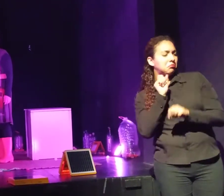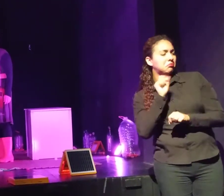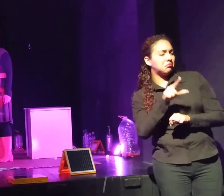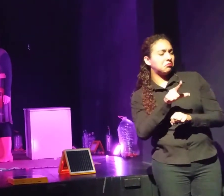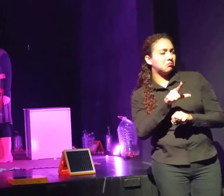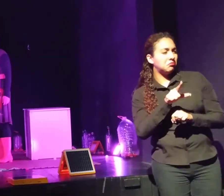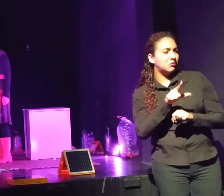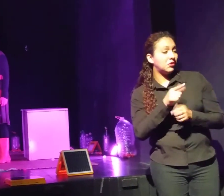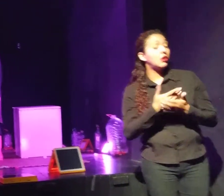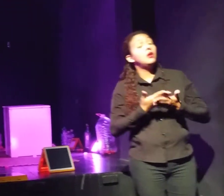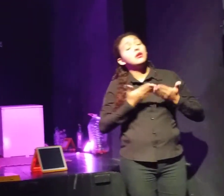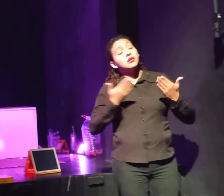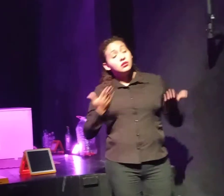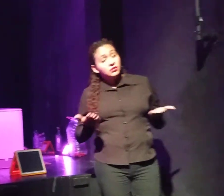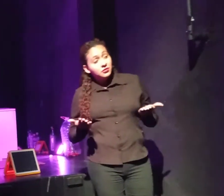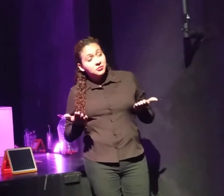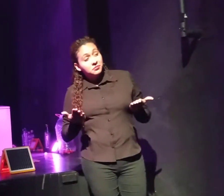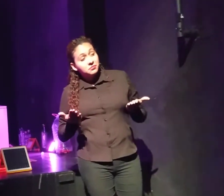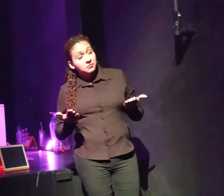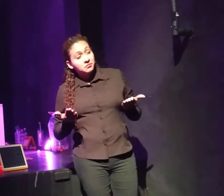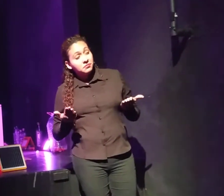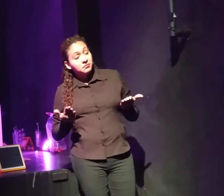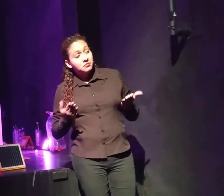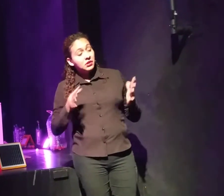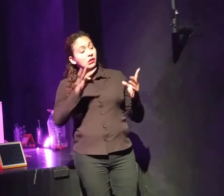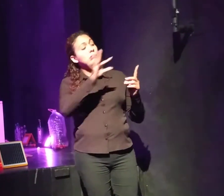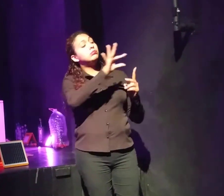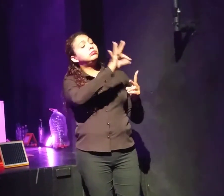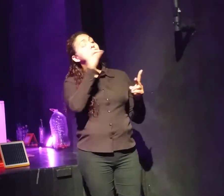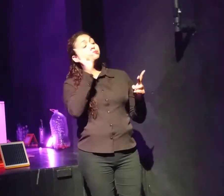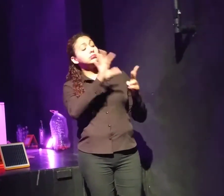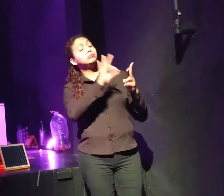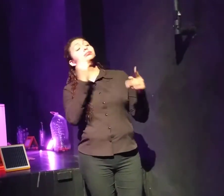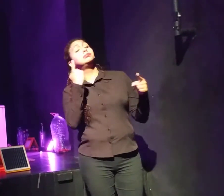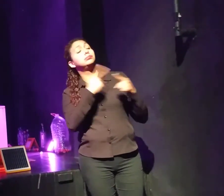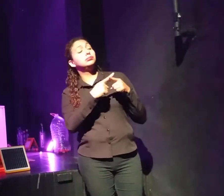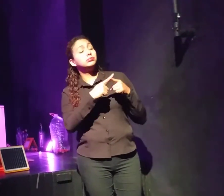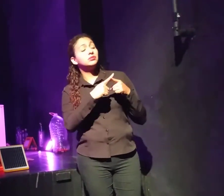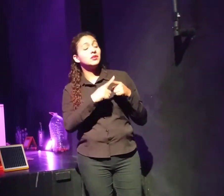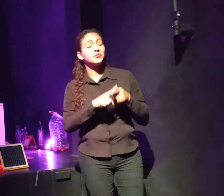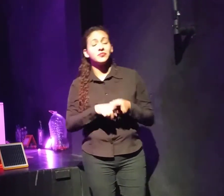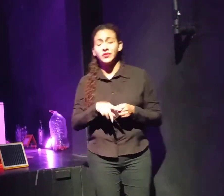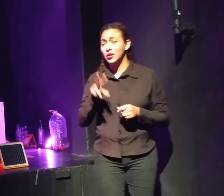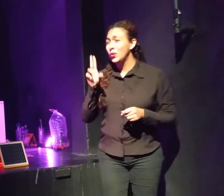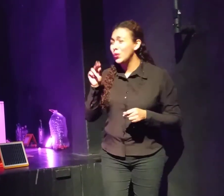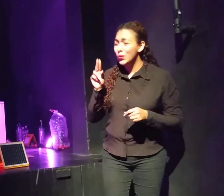¿Entonces? No. No, no, no, Johnny. Por favor, no.